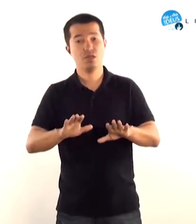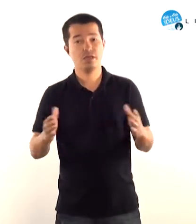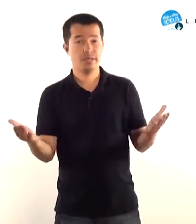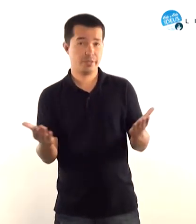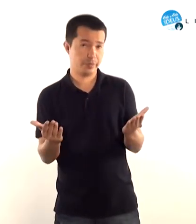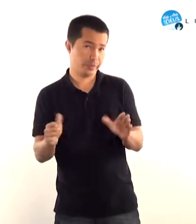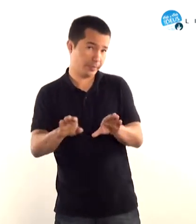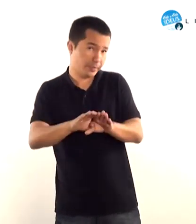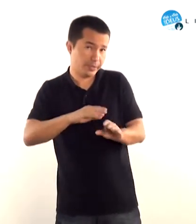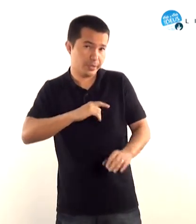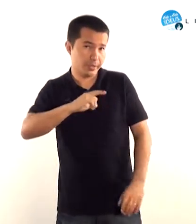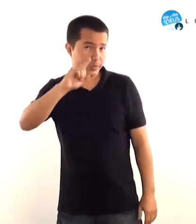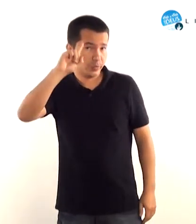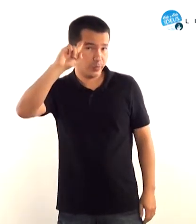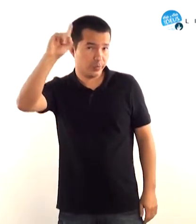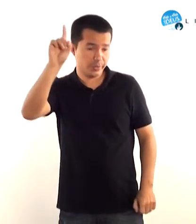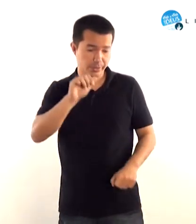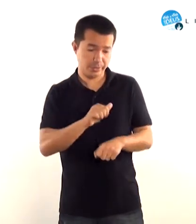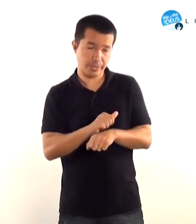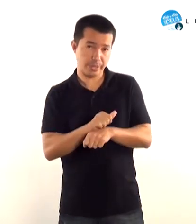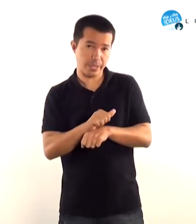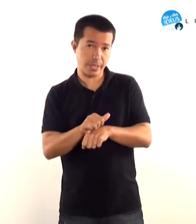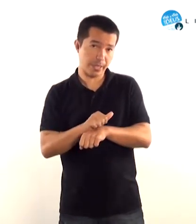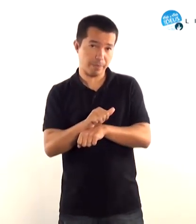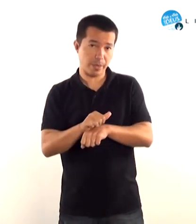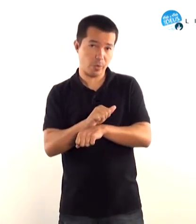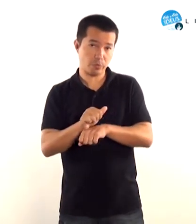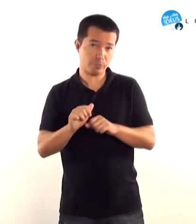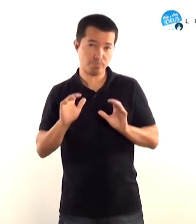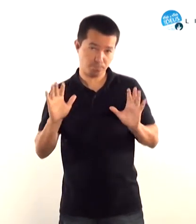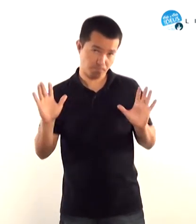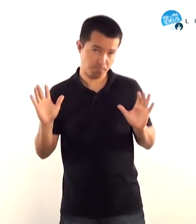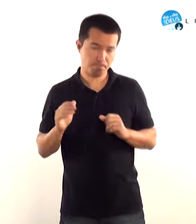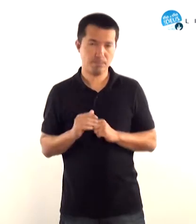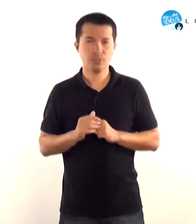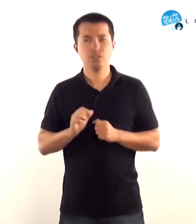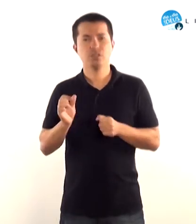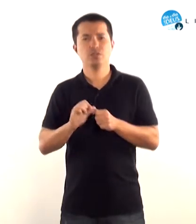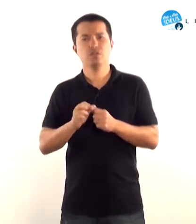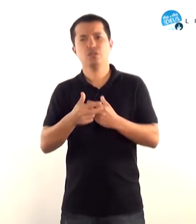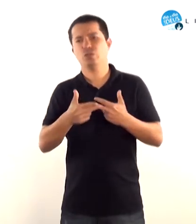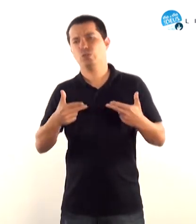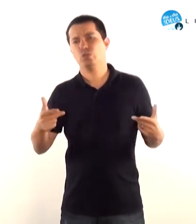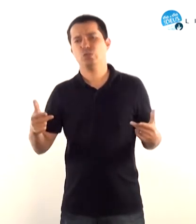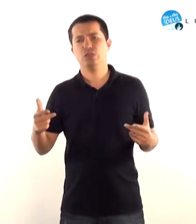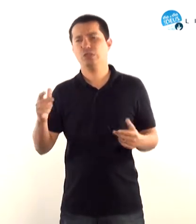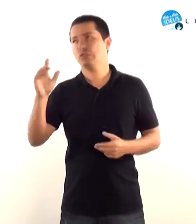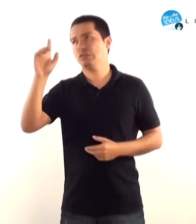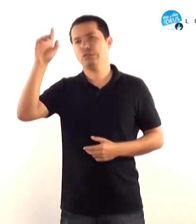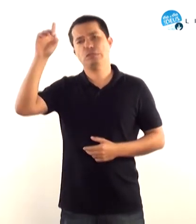tio, em um determinado momento da vida, fez algo que Deus não desejava.